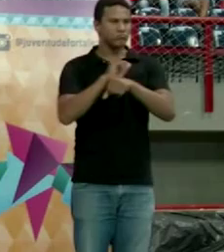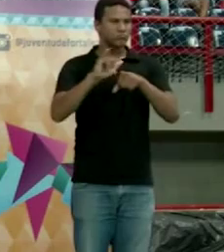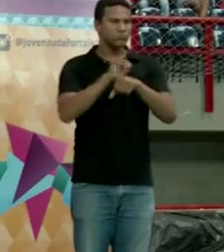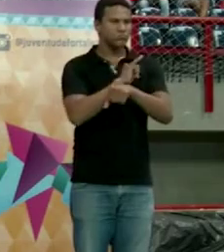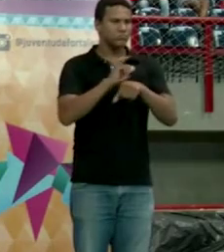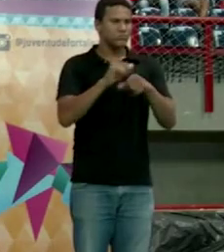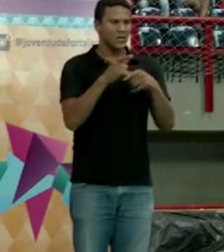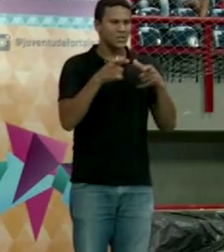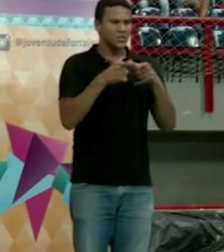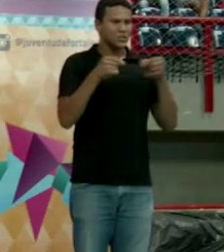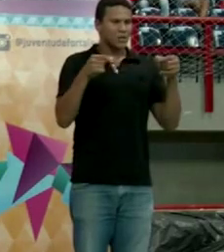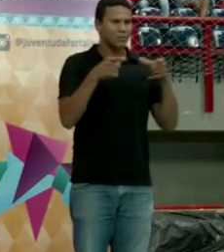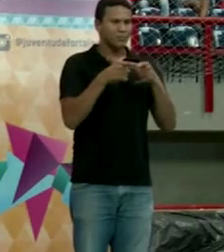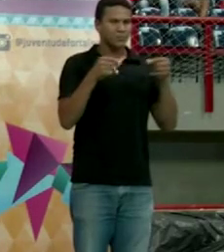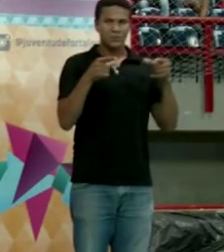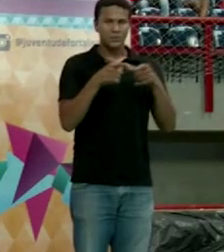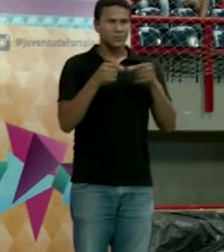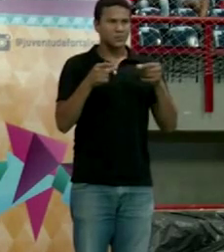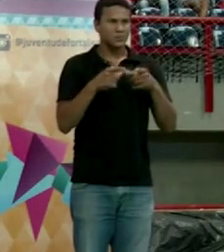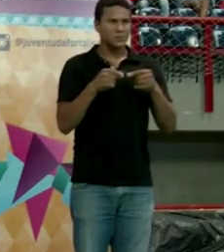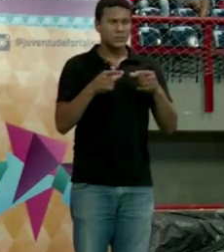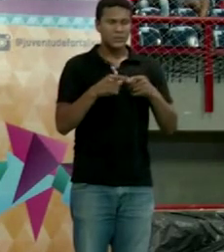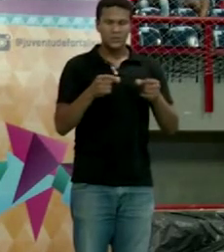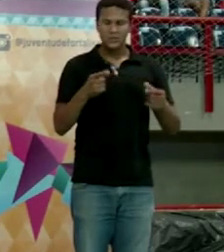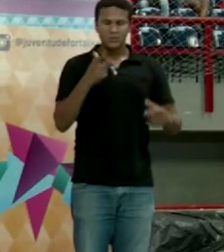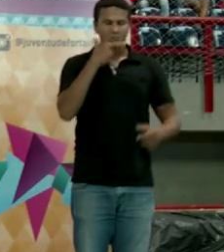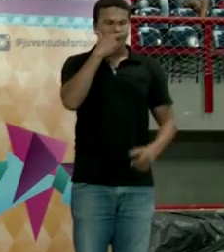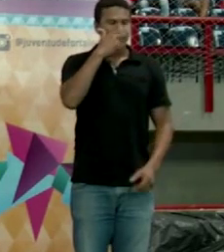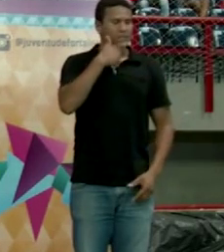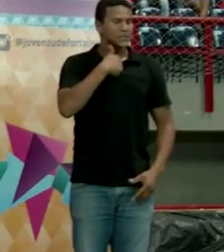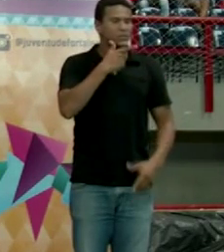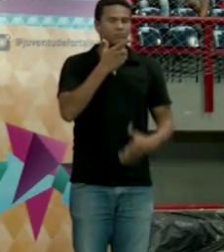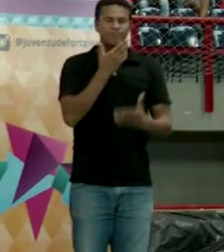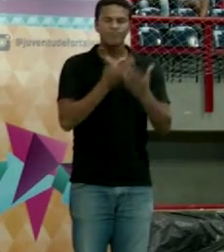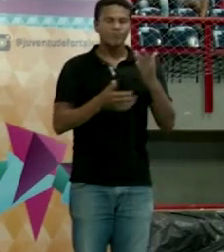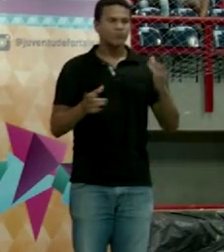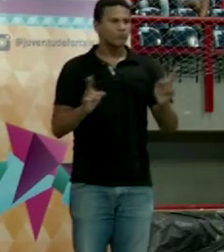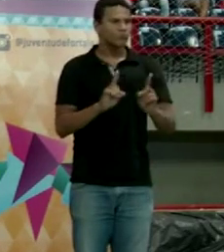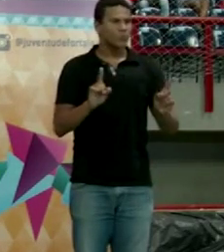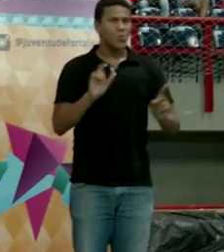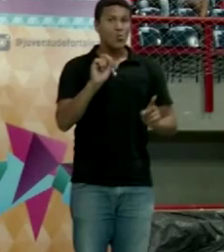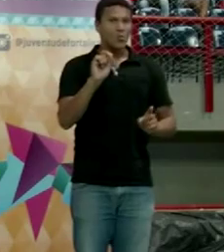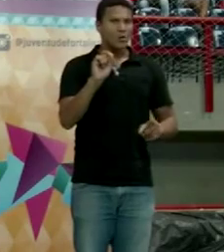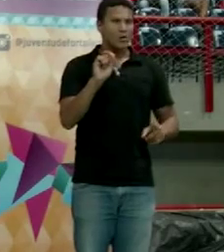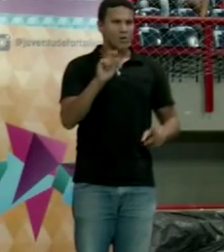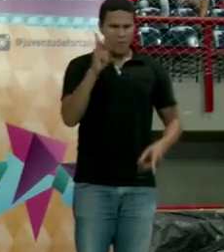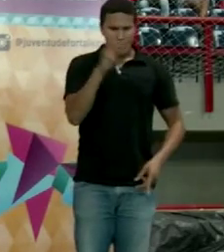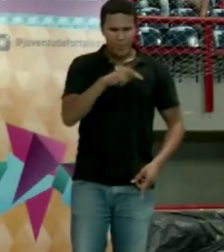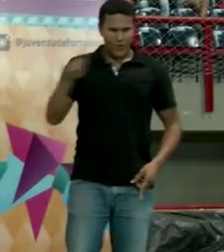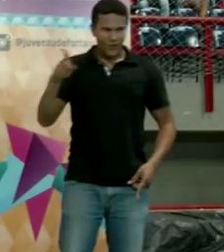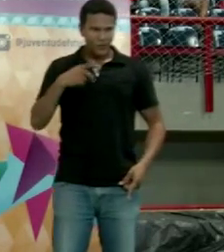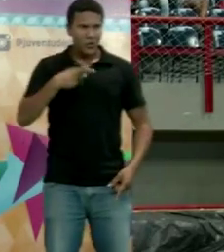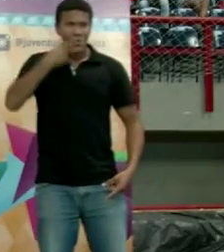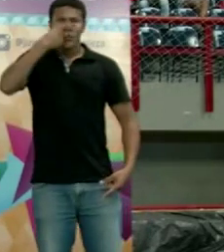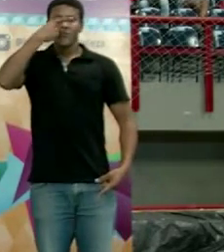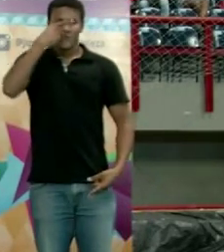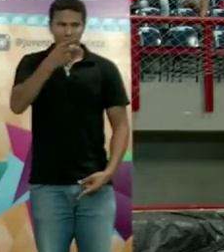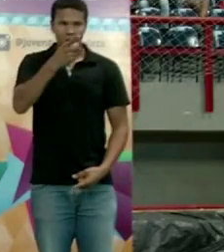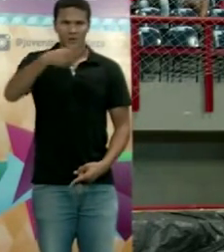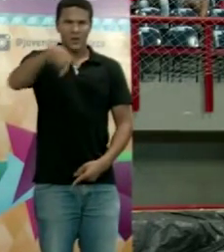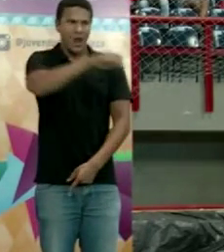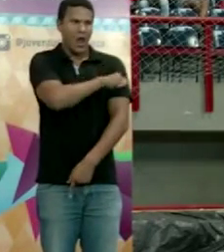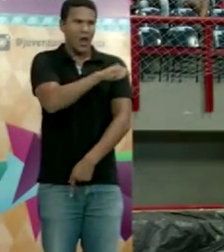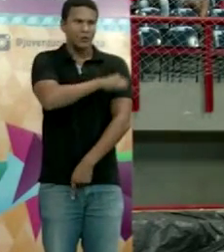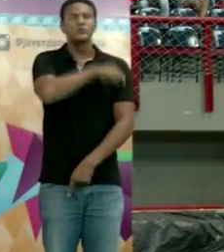infalível de aprendizado, em que o professor e o aluno repetem várias vezes a